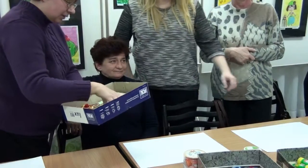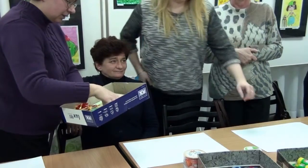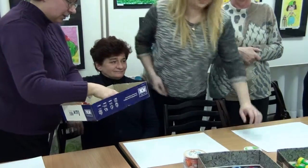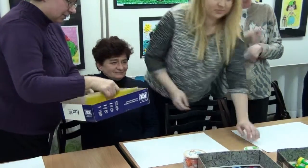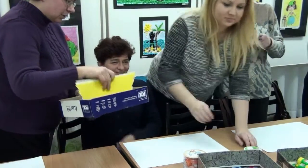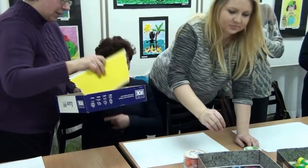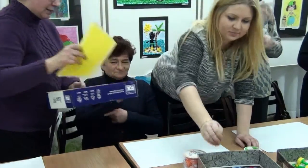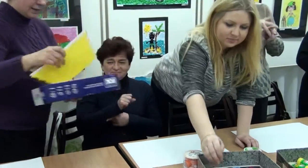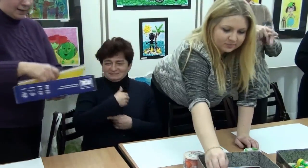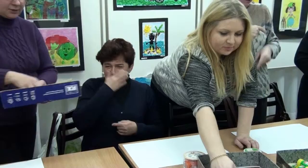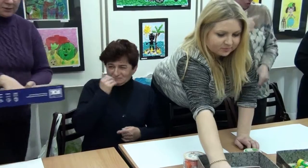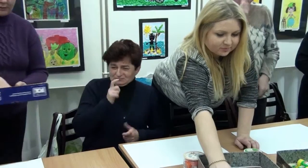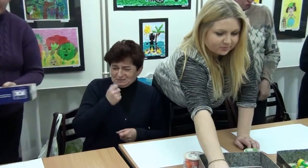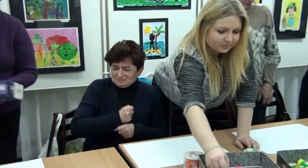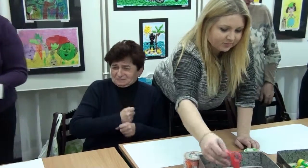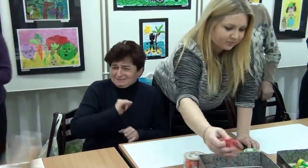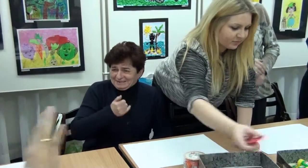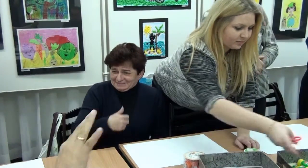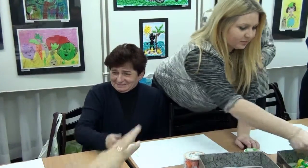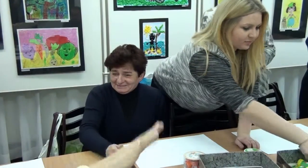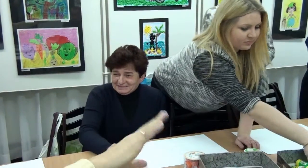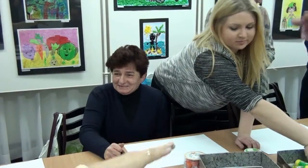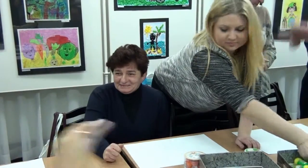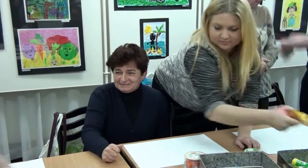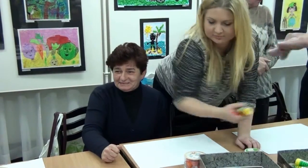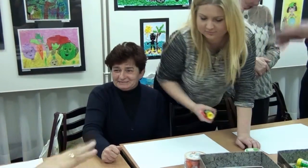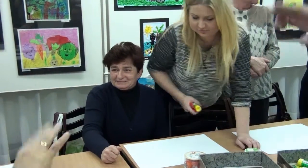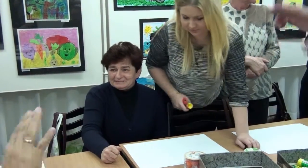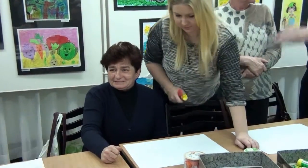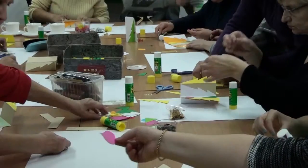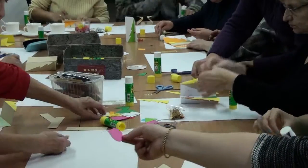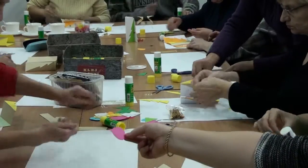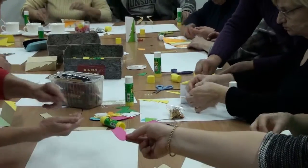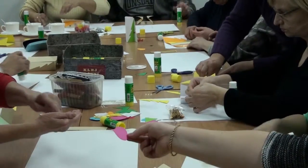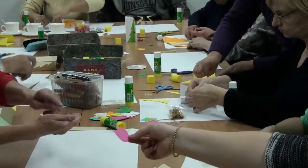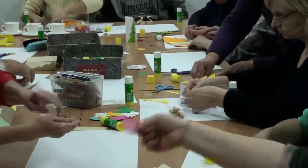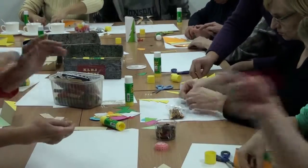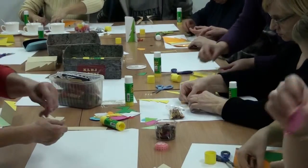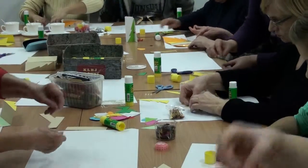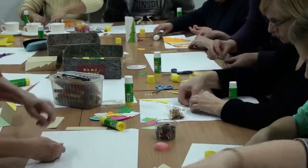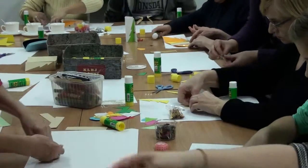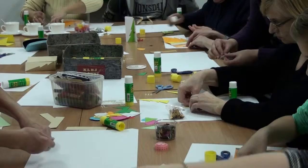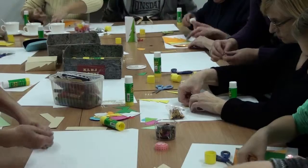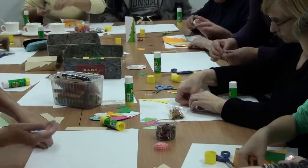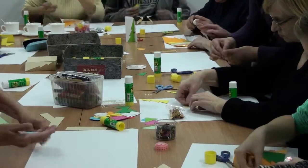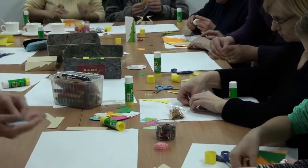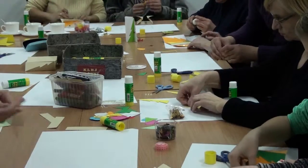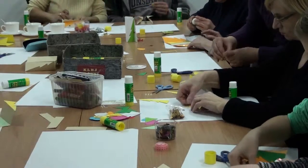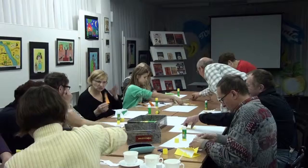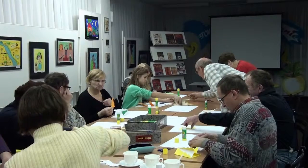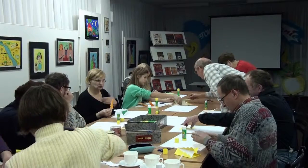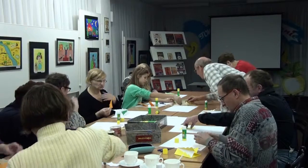al rey del cielo que ha aparecido en el suelo. Fun, fun, fun. Desde el cielo